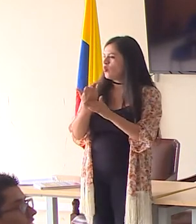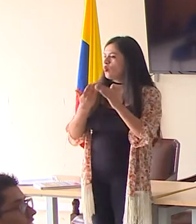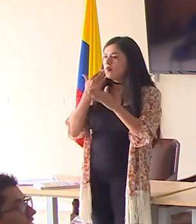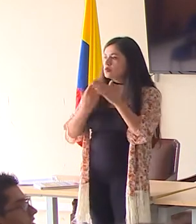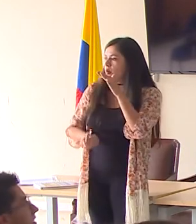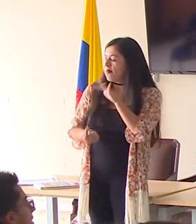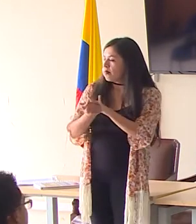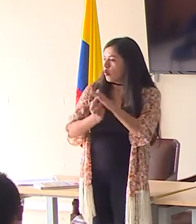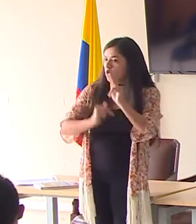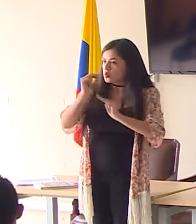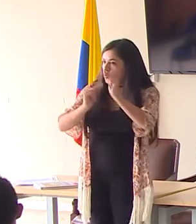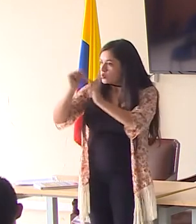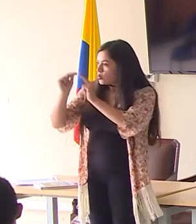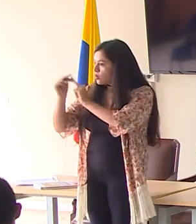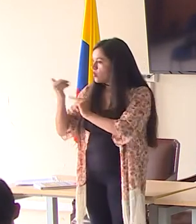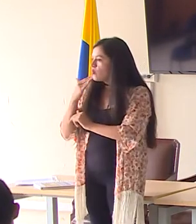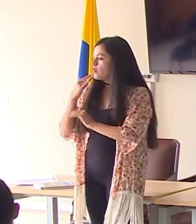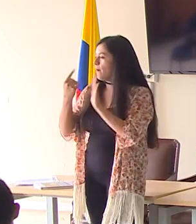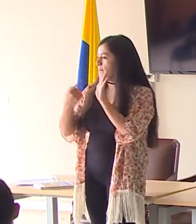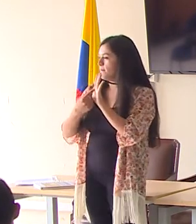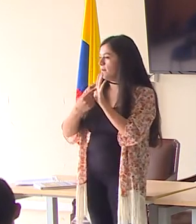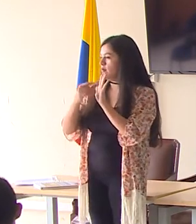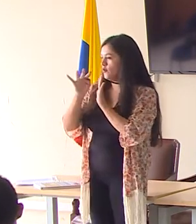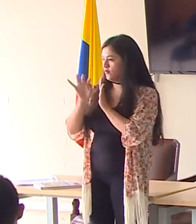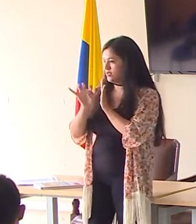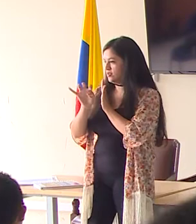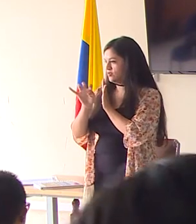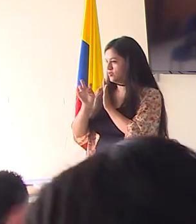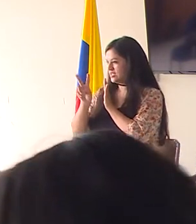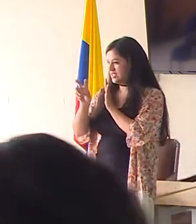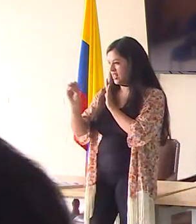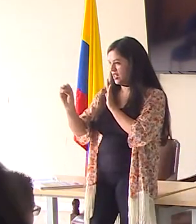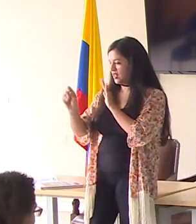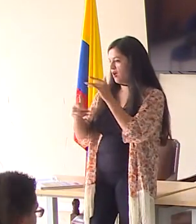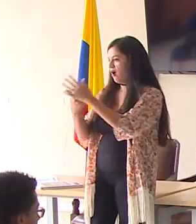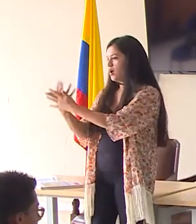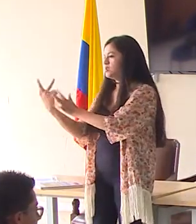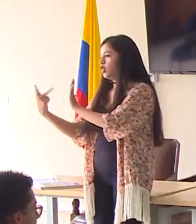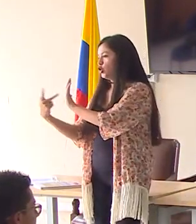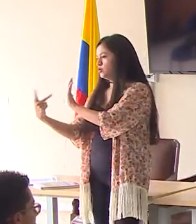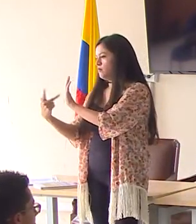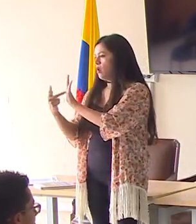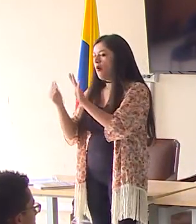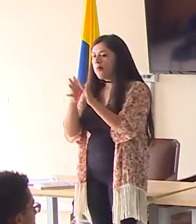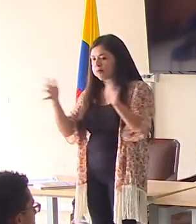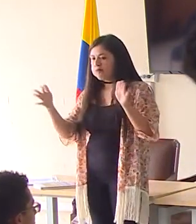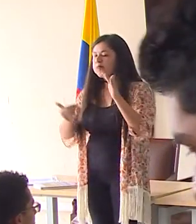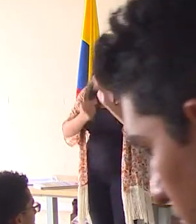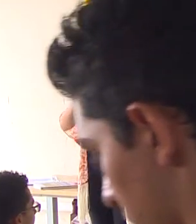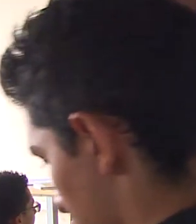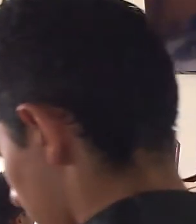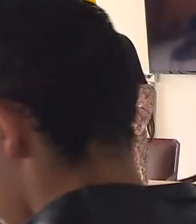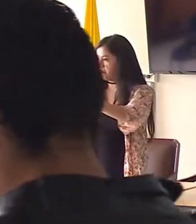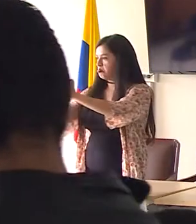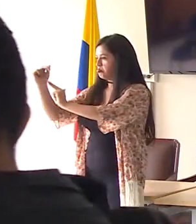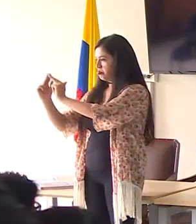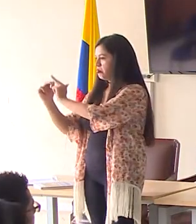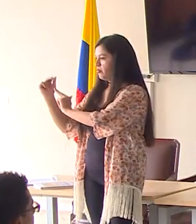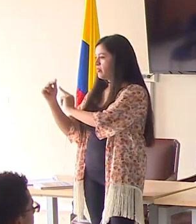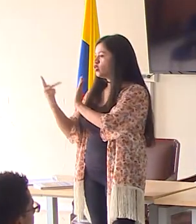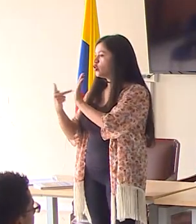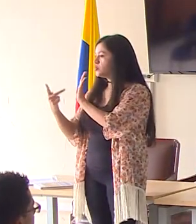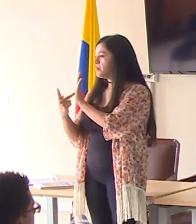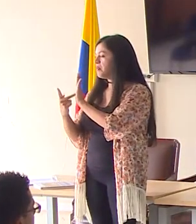hasta el 2000 cuando entramos a la década del 2000 todo ese estallido informal bajas siguen habiendo procesos de urbanización informal